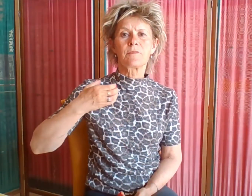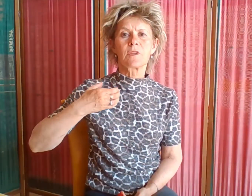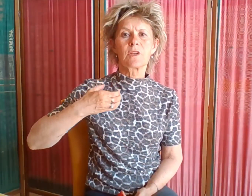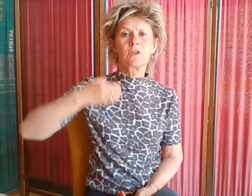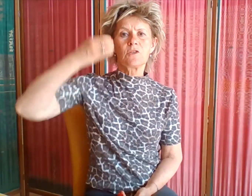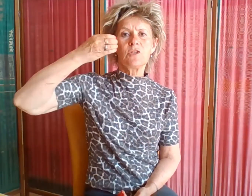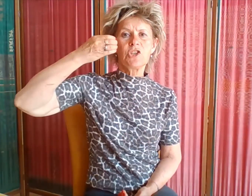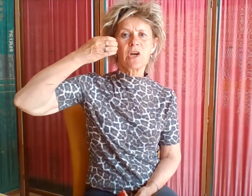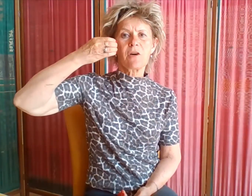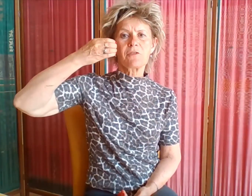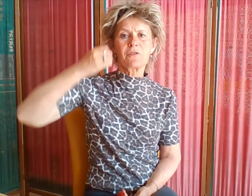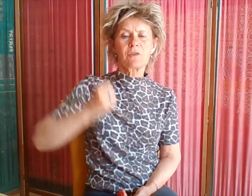De giraf.